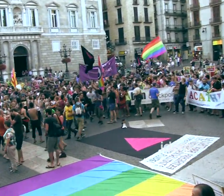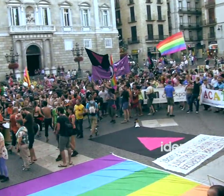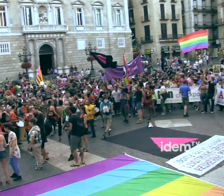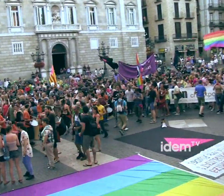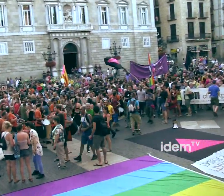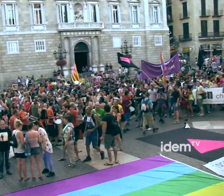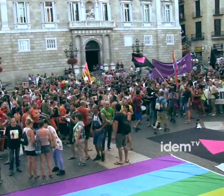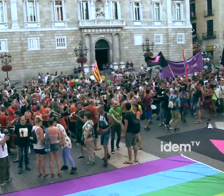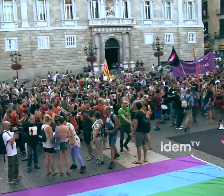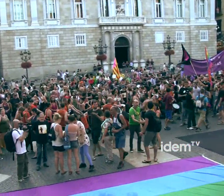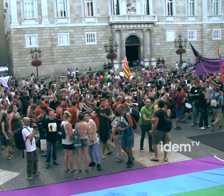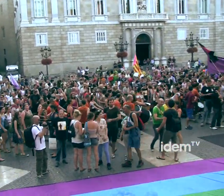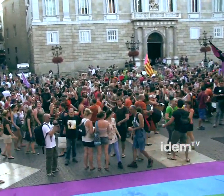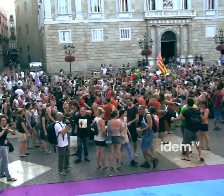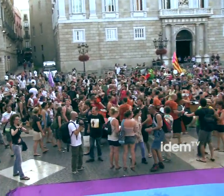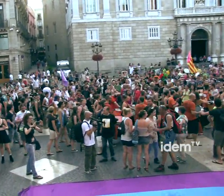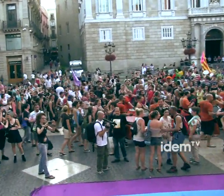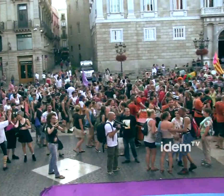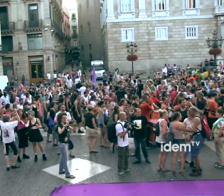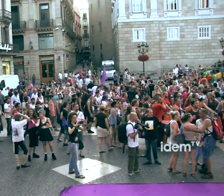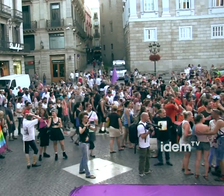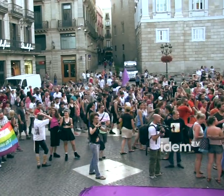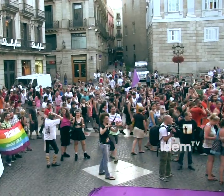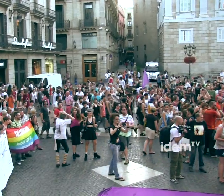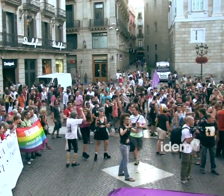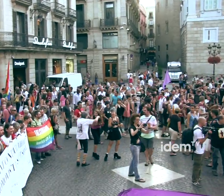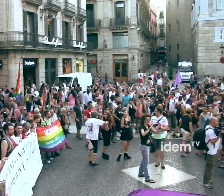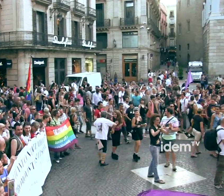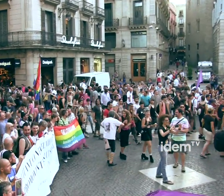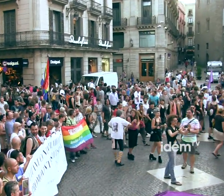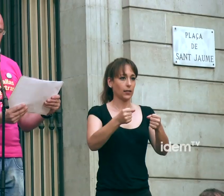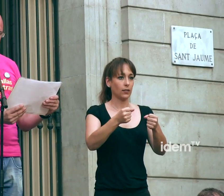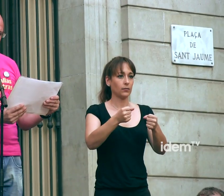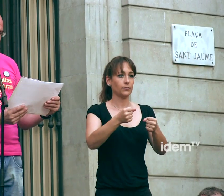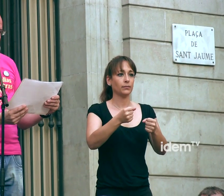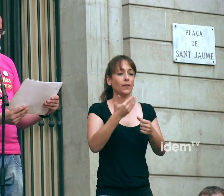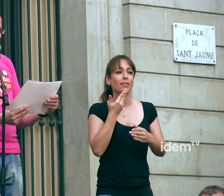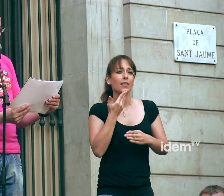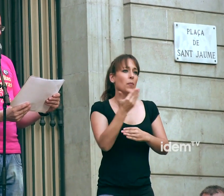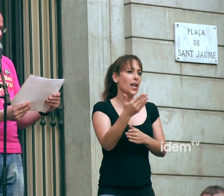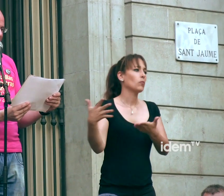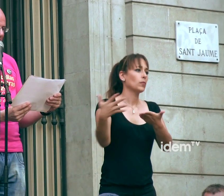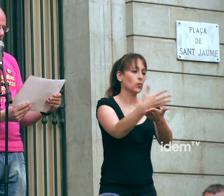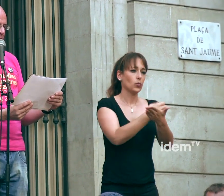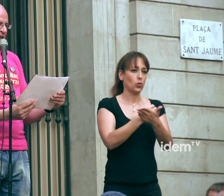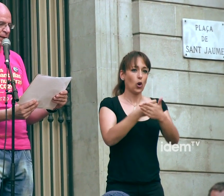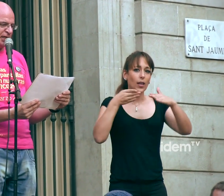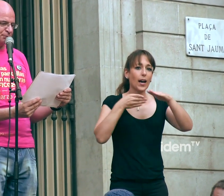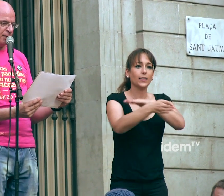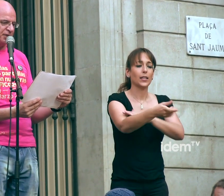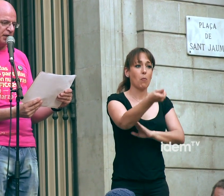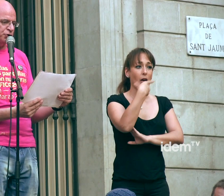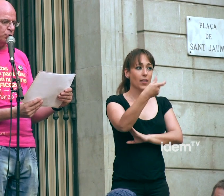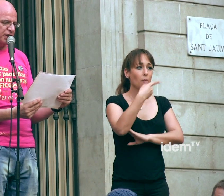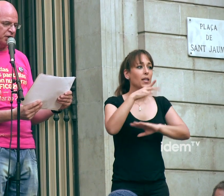quedi exclosa de l'atenció i el tractament sanitaris. Exigim per totes les persones l'accés als